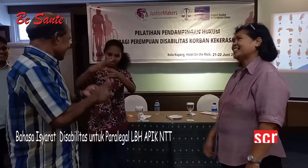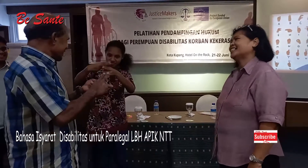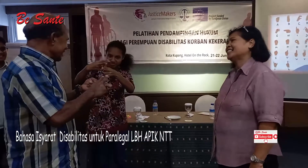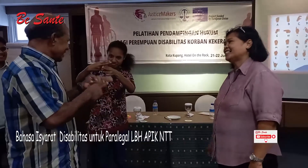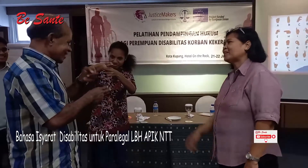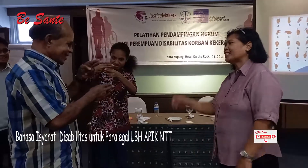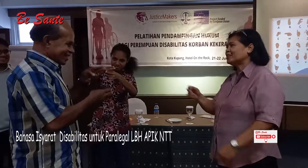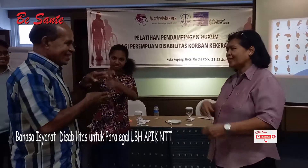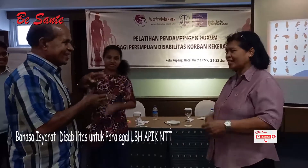bapak. Beta dulu kan,